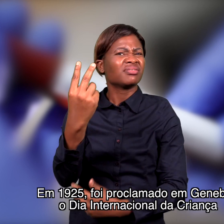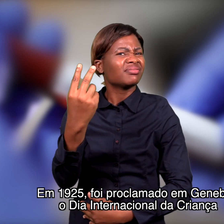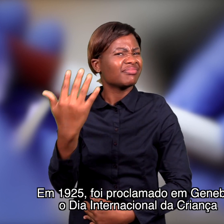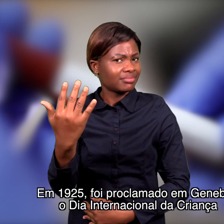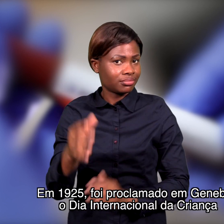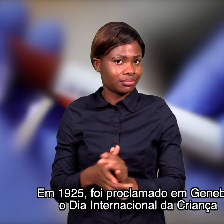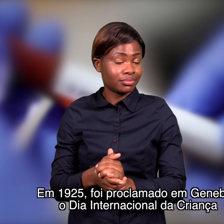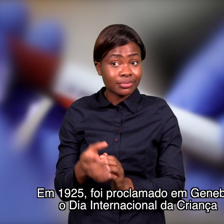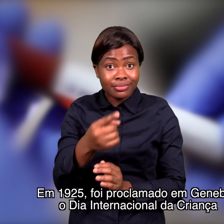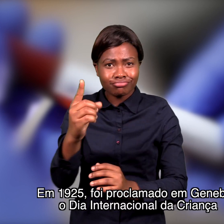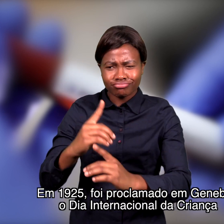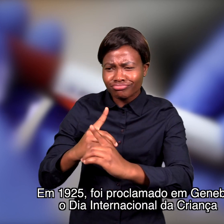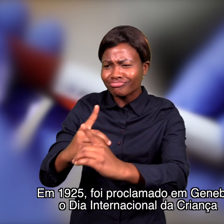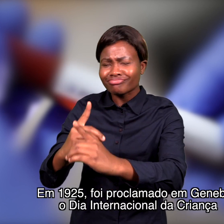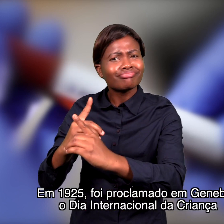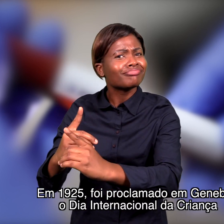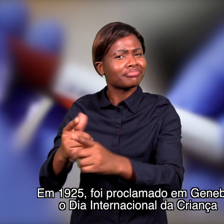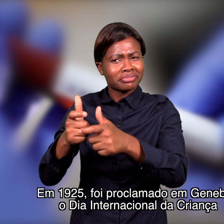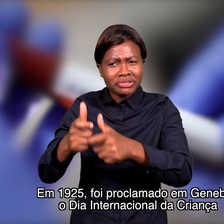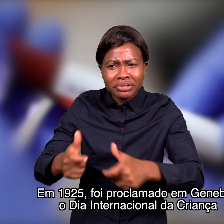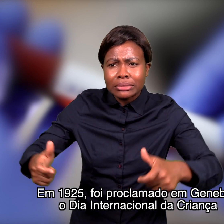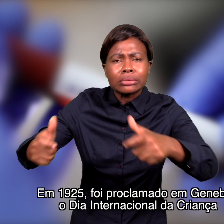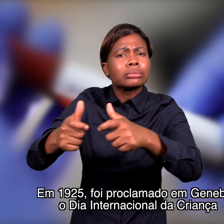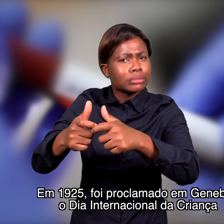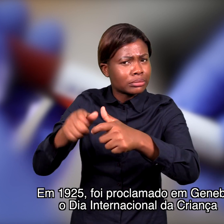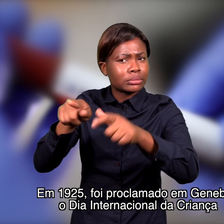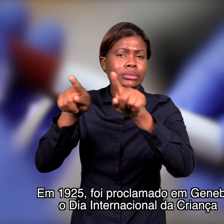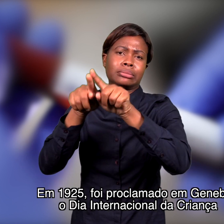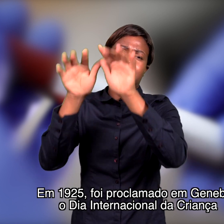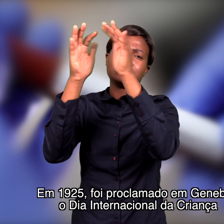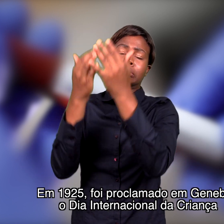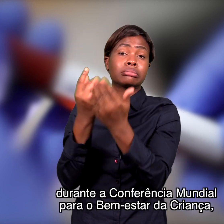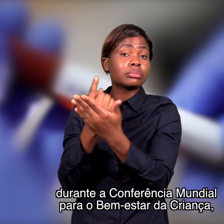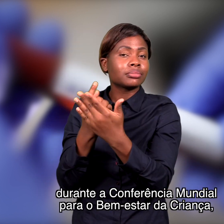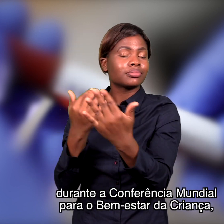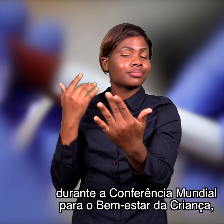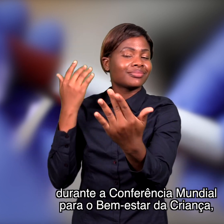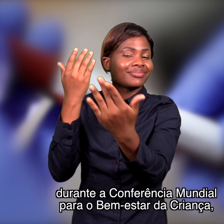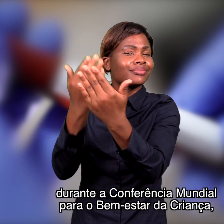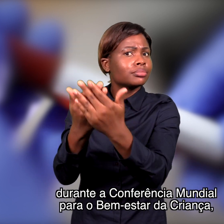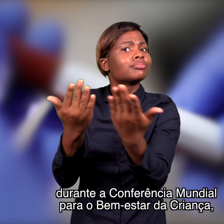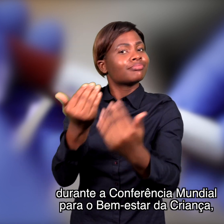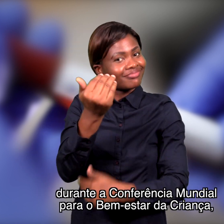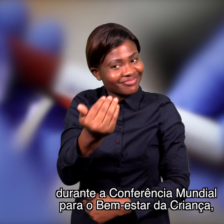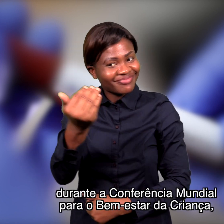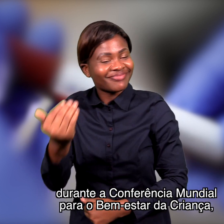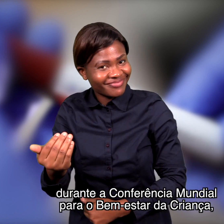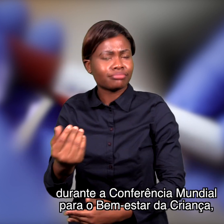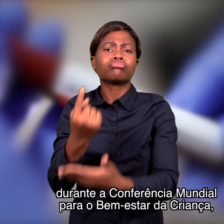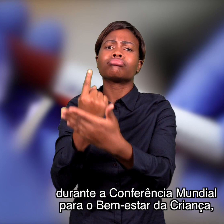1925, foi proclamado em Genebra o Dia Internacional da Criança durante a Conferência Mundial para o Bem-Estar da Criança,